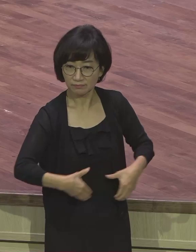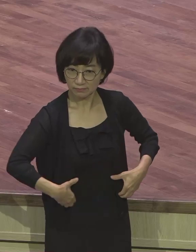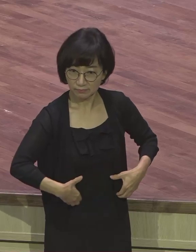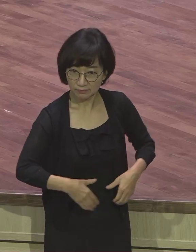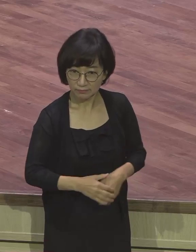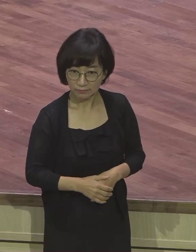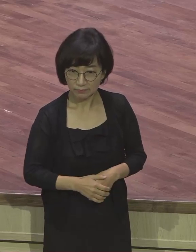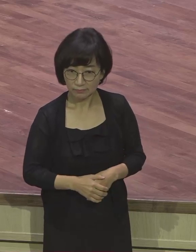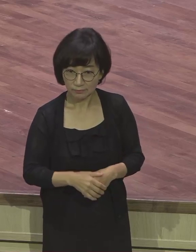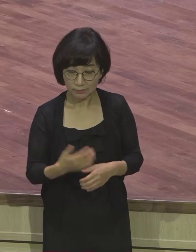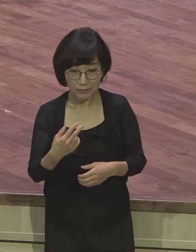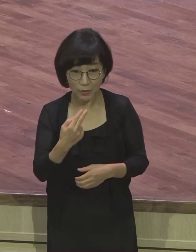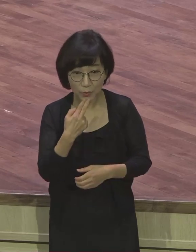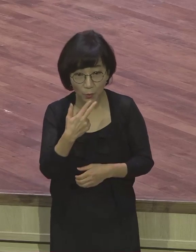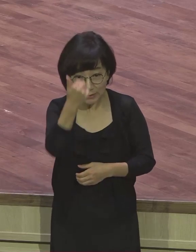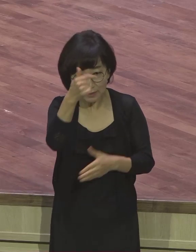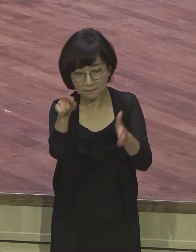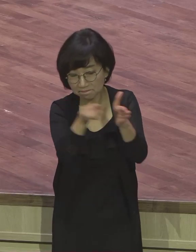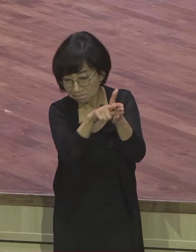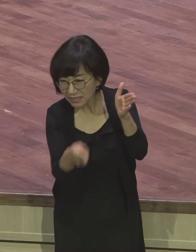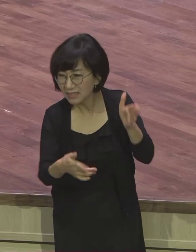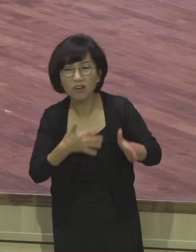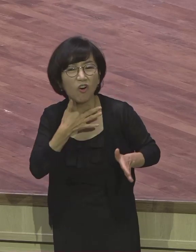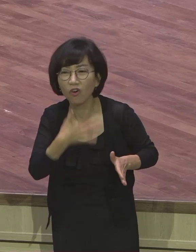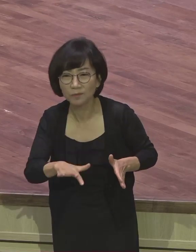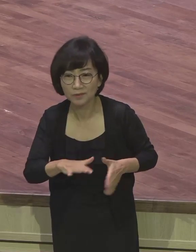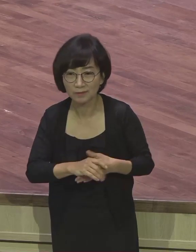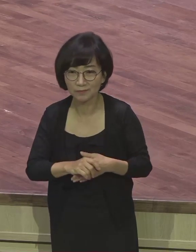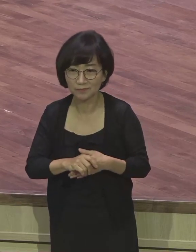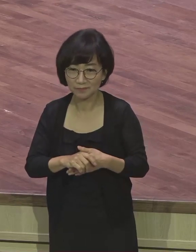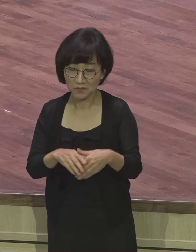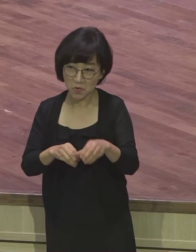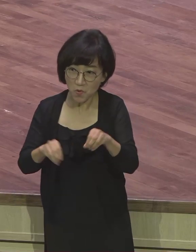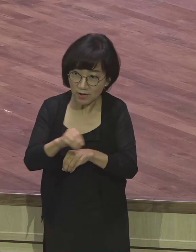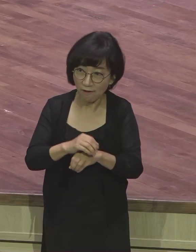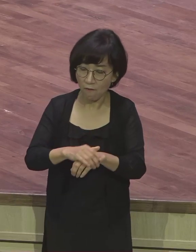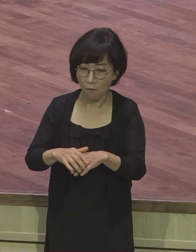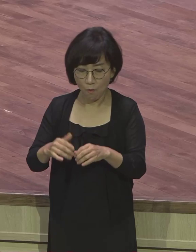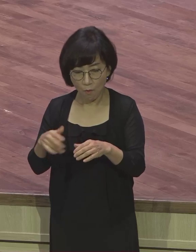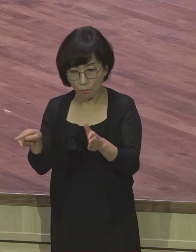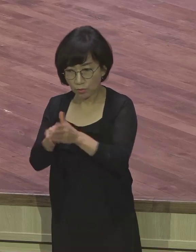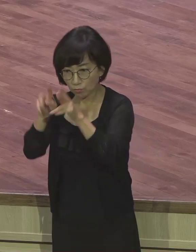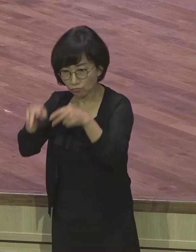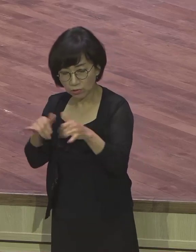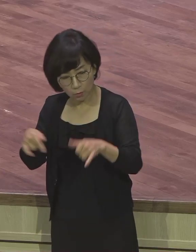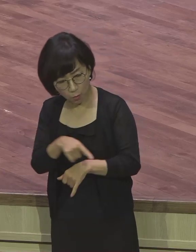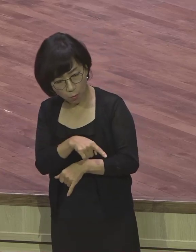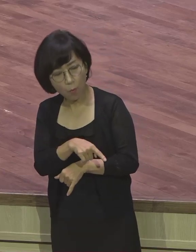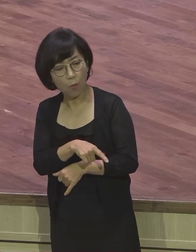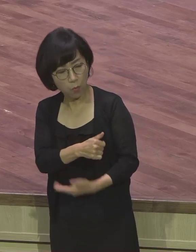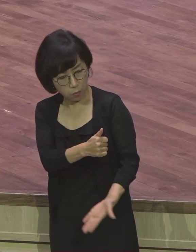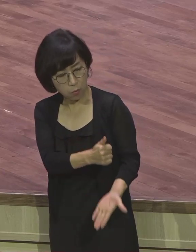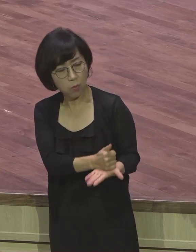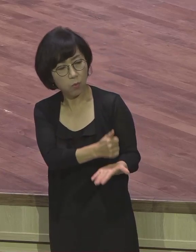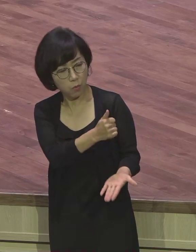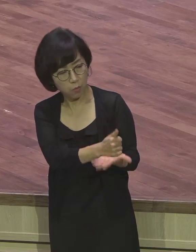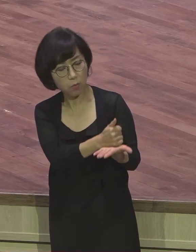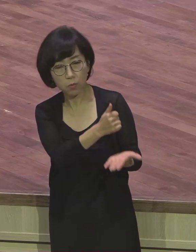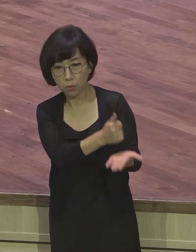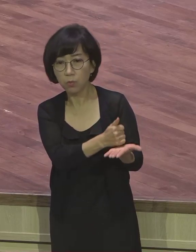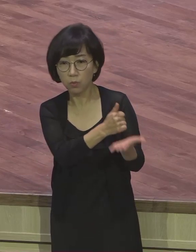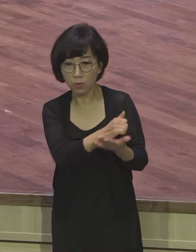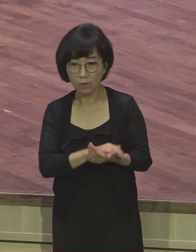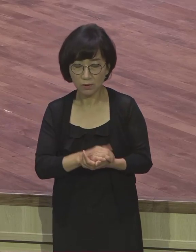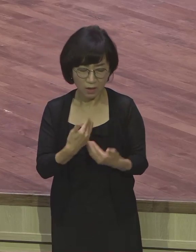잘 흔들리죠. 요셉이 흔들렸습니까? 흔들리지 않았어요. 도리어 인정받고 칭찬받고 인정받으셔 전혀 흔들리지 않았어요.